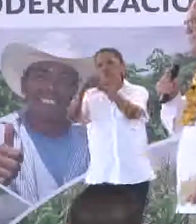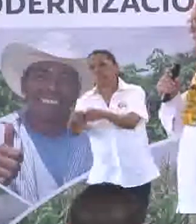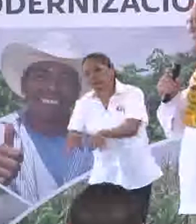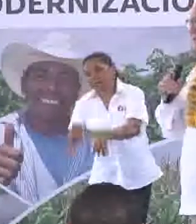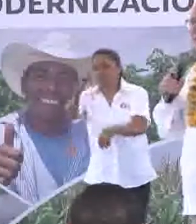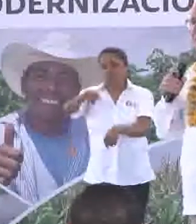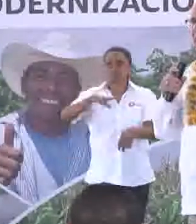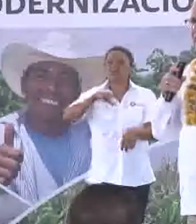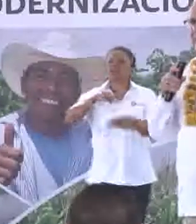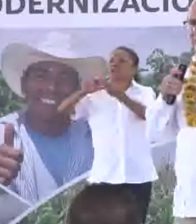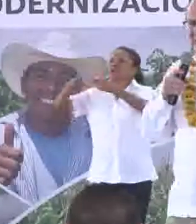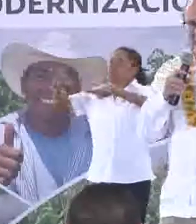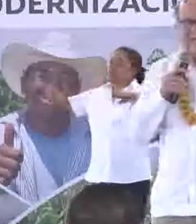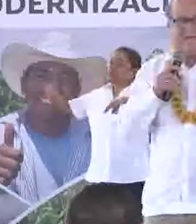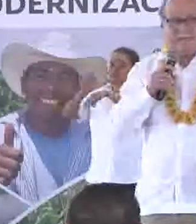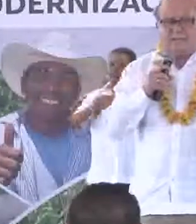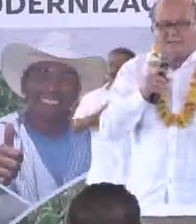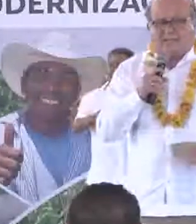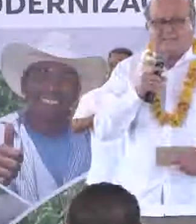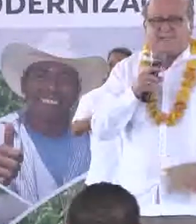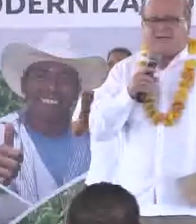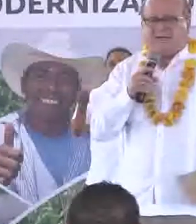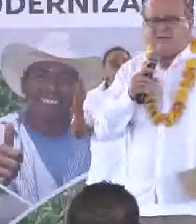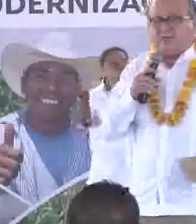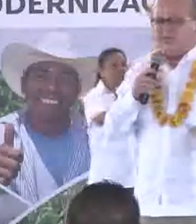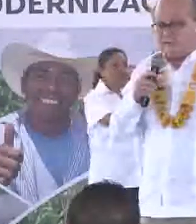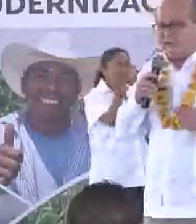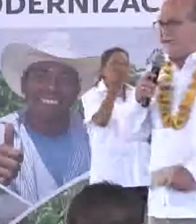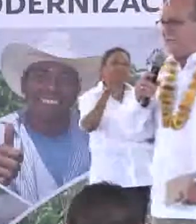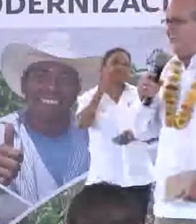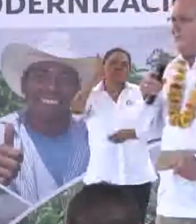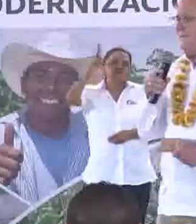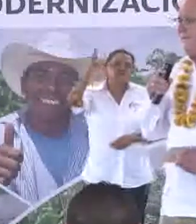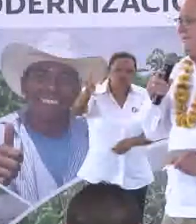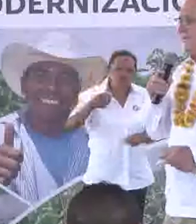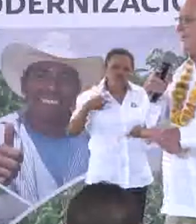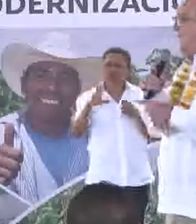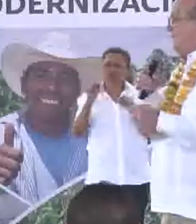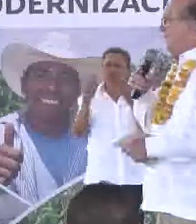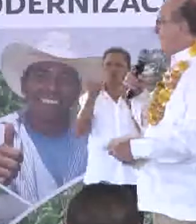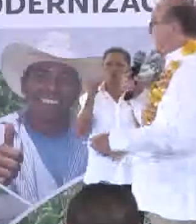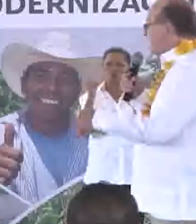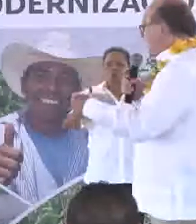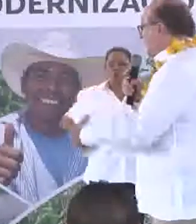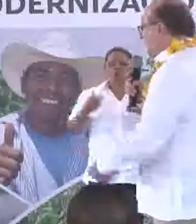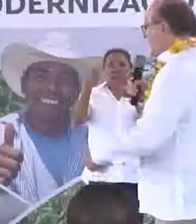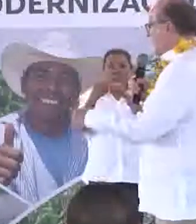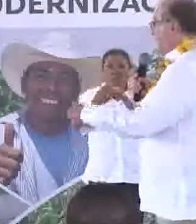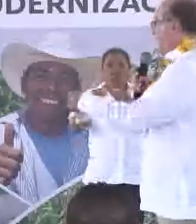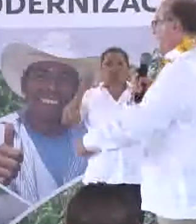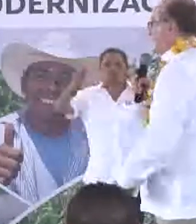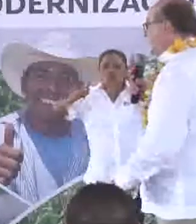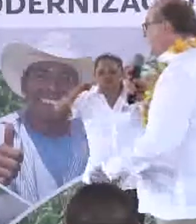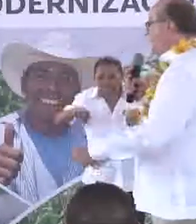muchos de ustedes. Y mañana, cuando deje de ser gobernador y los venga a ver, los voy a ver con la satisfacción de